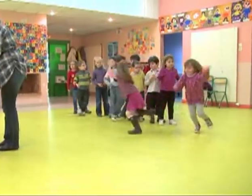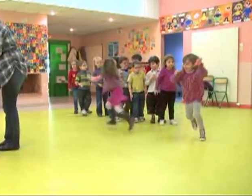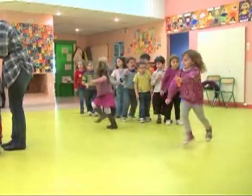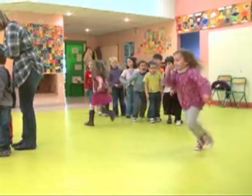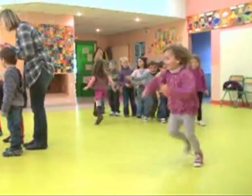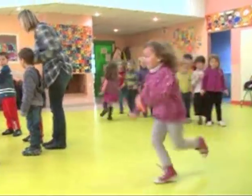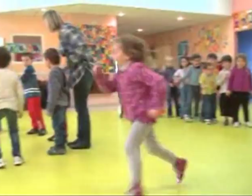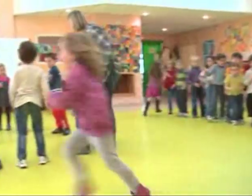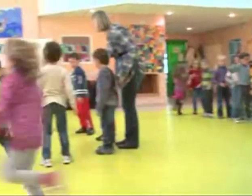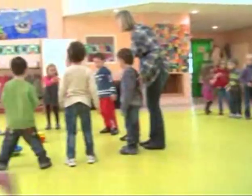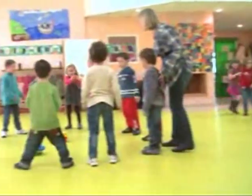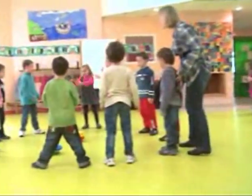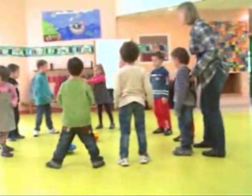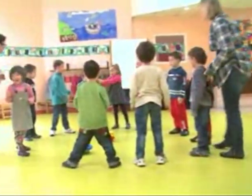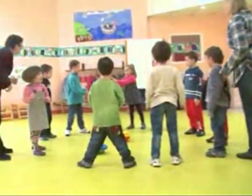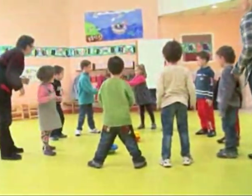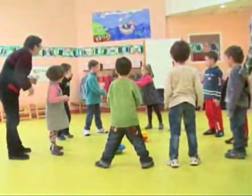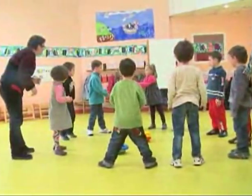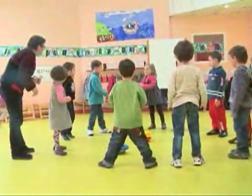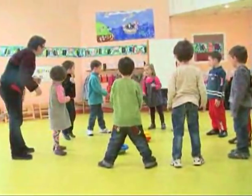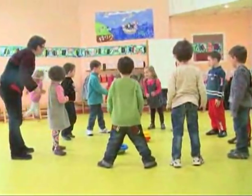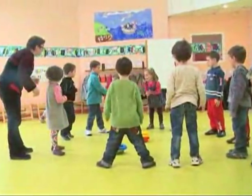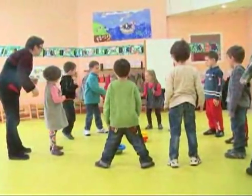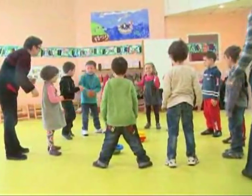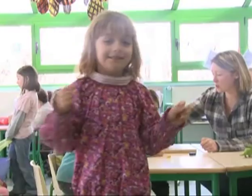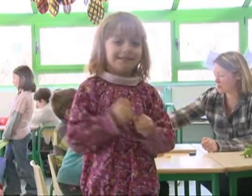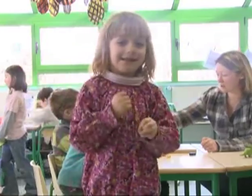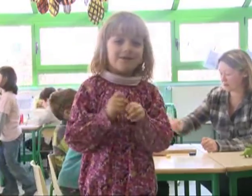moque et se sent parfaitement intégrée à cette classe d'entendants.